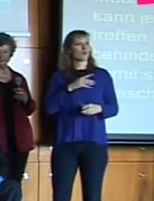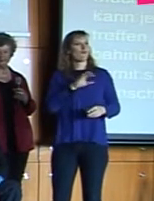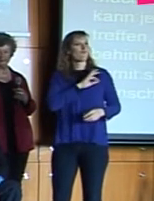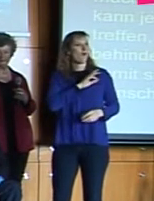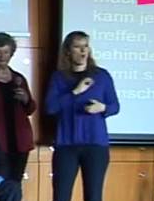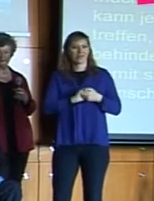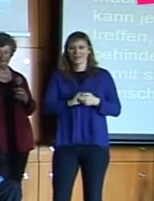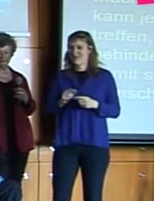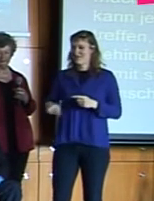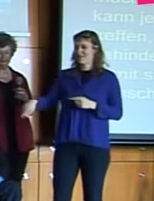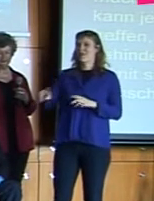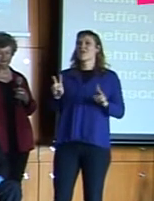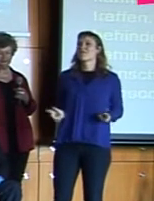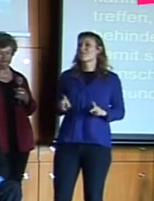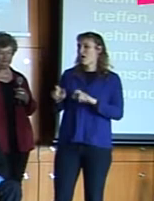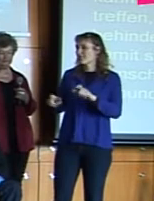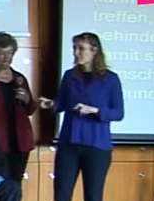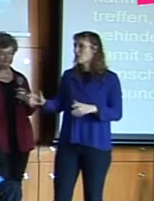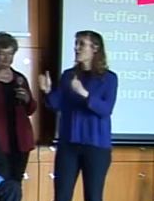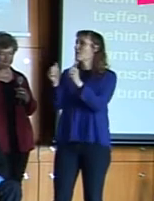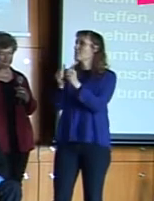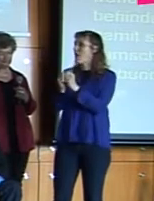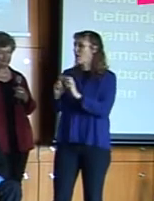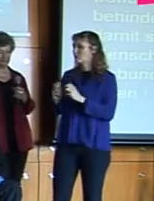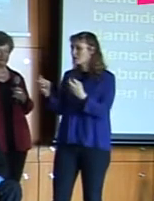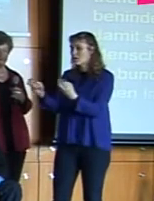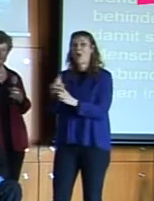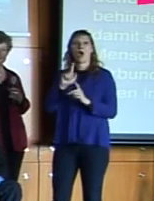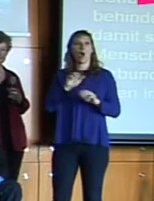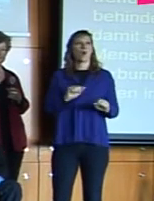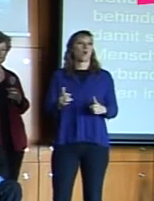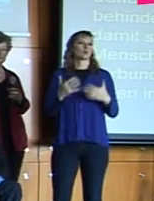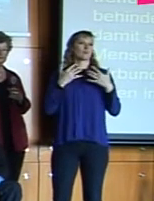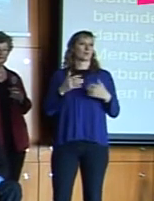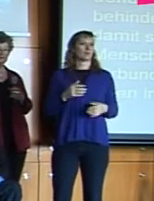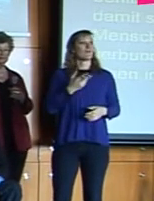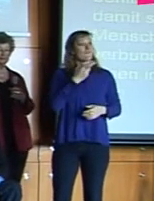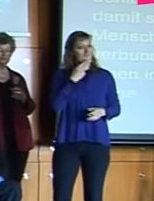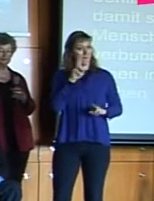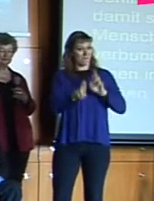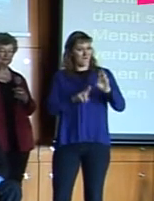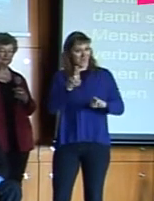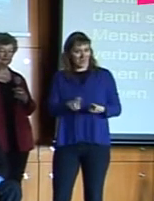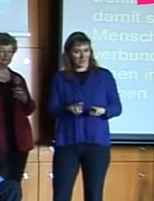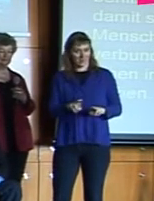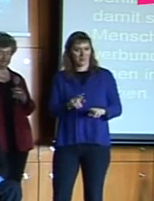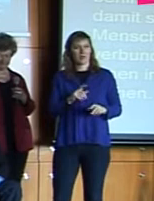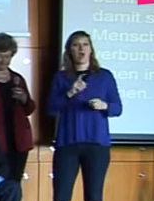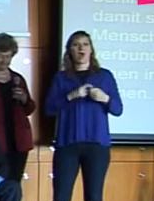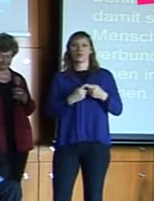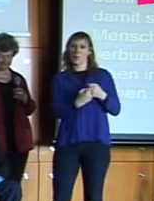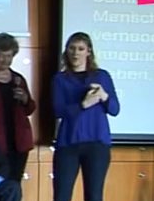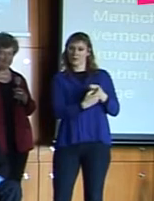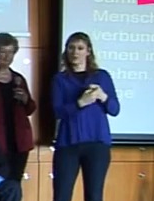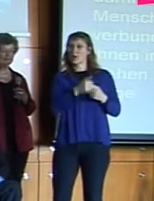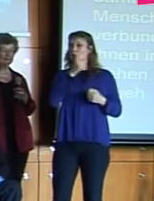ihre Verwandten, ihre Angehörigen, ihre Partnerinnen, ihre Partner. Pflegende Angehörige sind nicht per se nur Menschen,